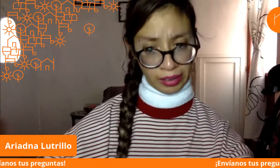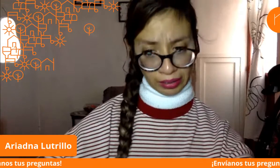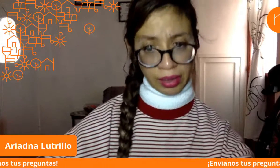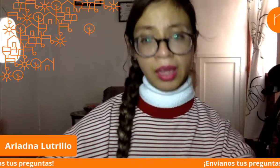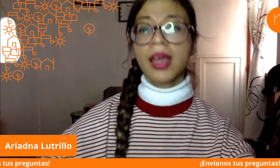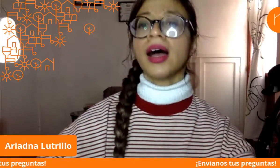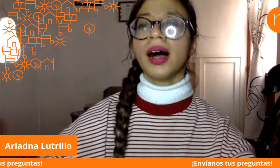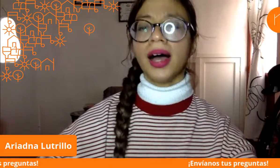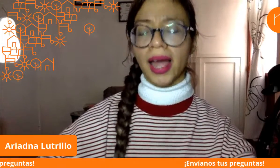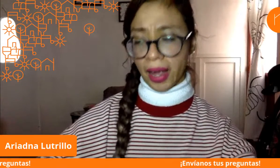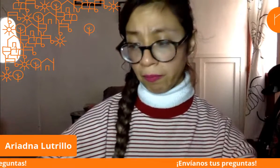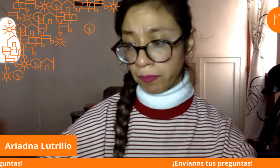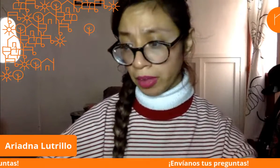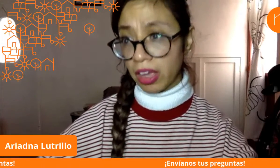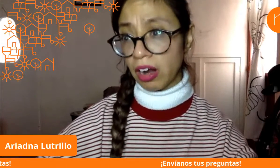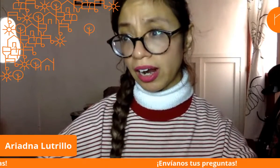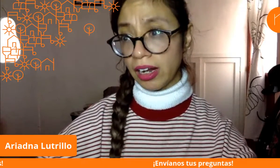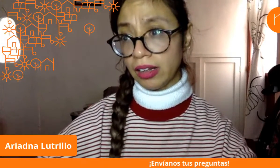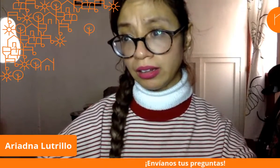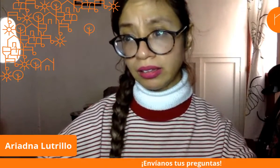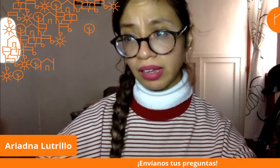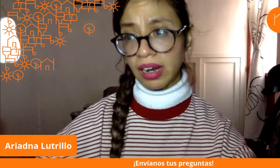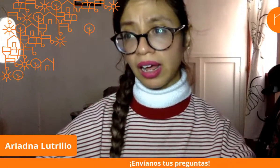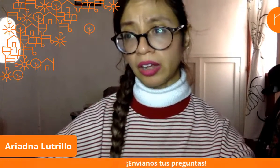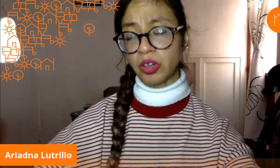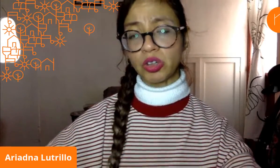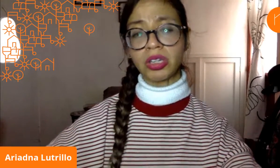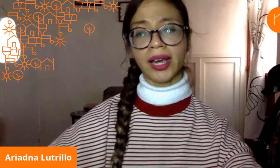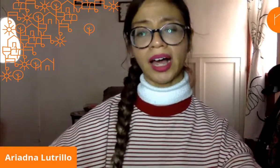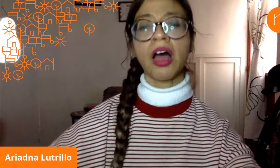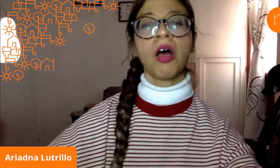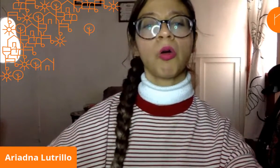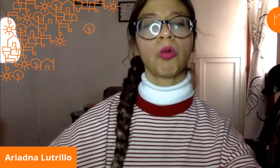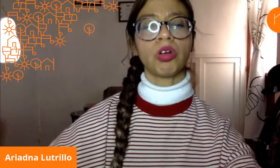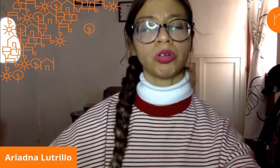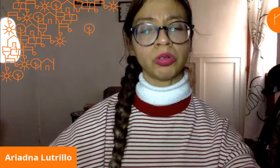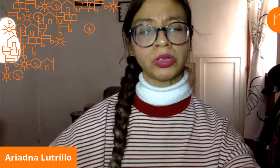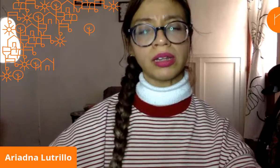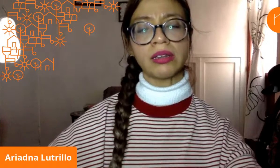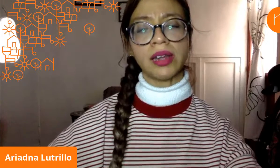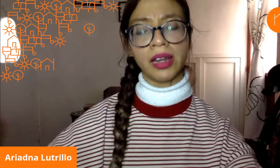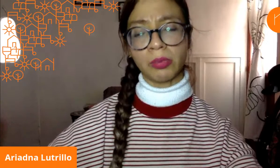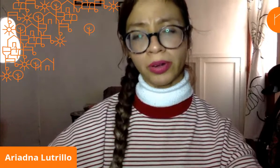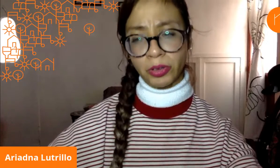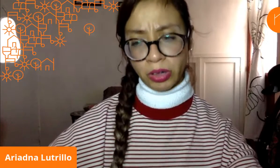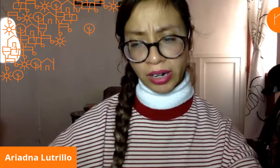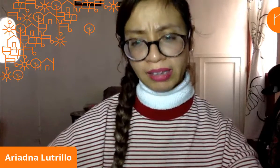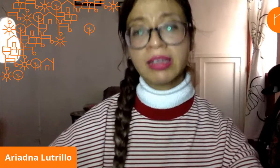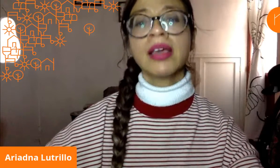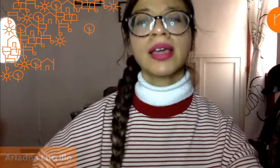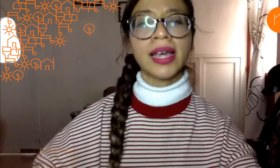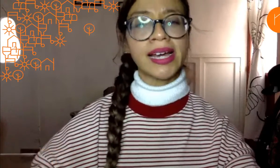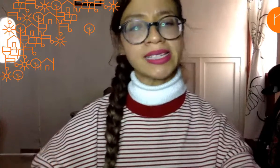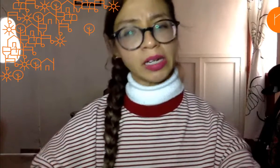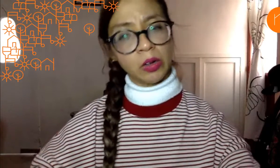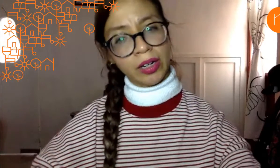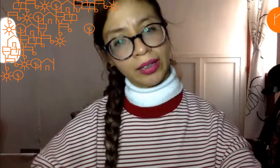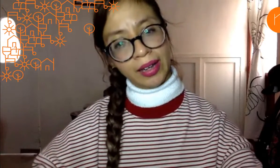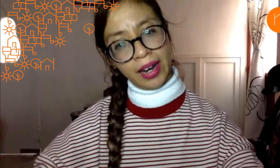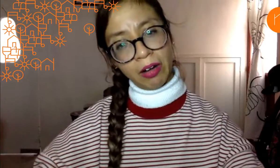diversidad. Quiero agradecer a todos y cada uno de ustedes, de las personas que se